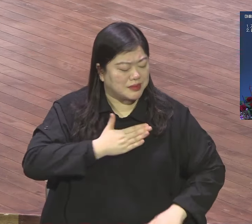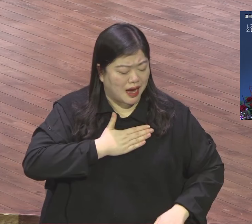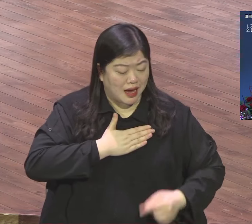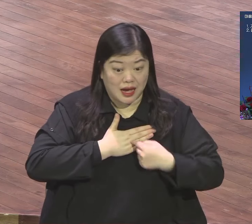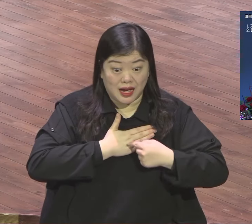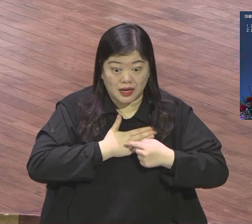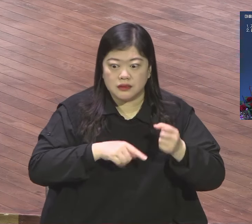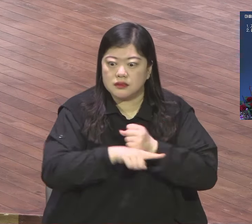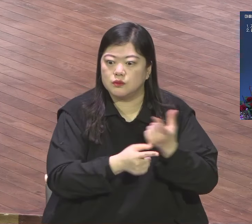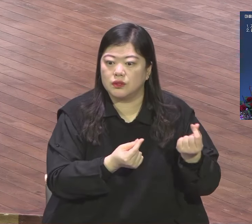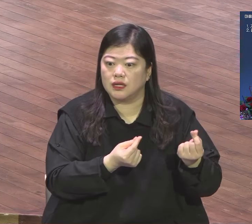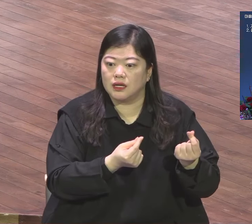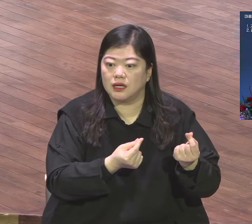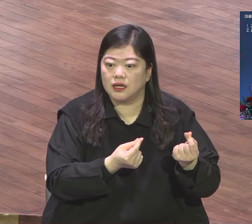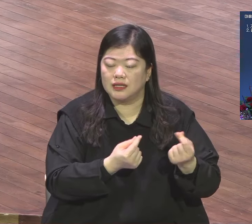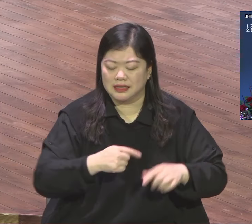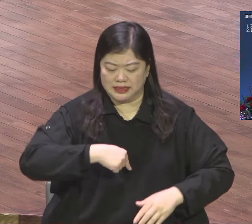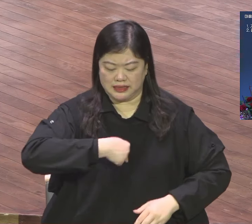에이미예요. 똑같은 말이에요.